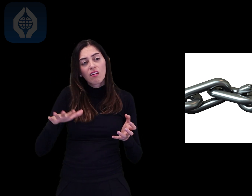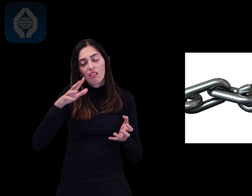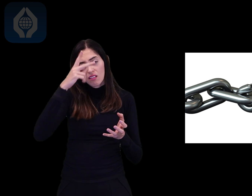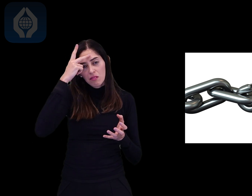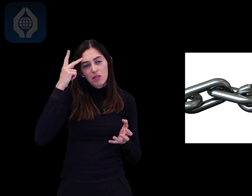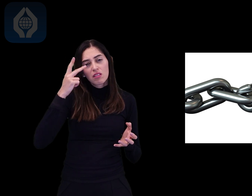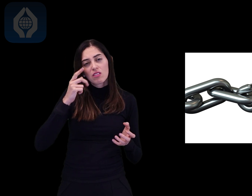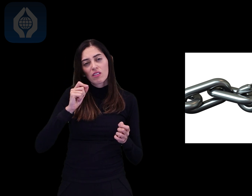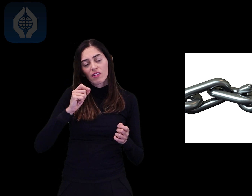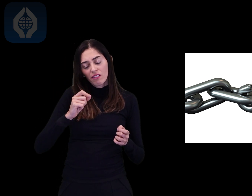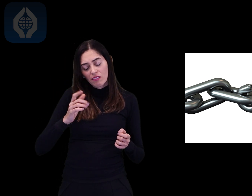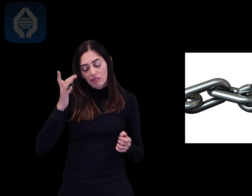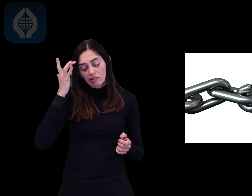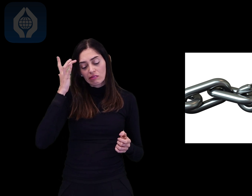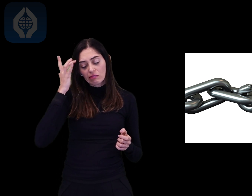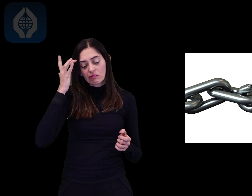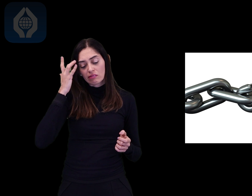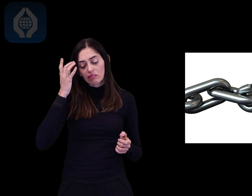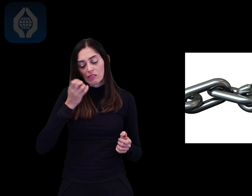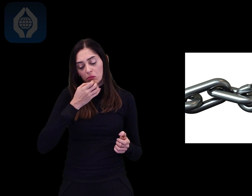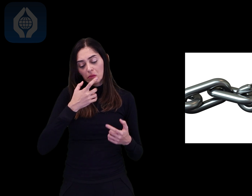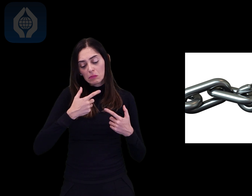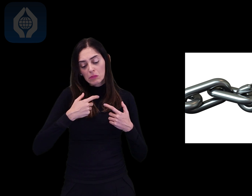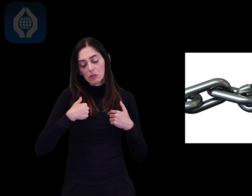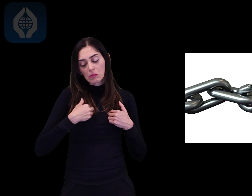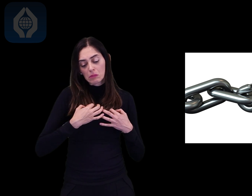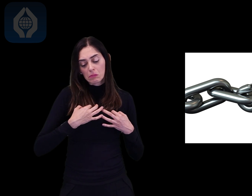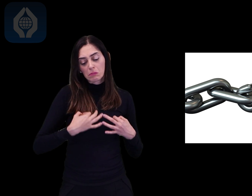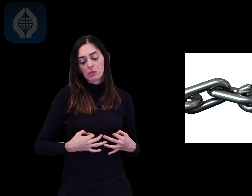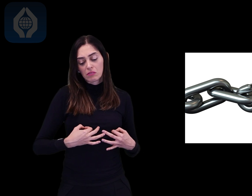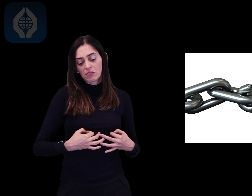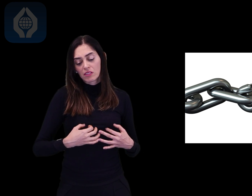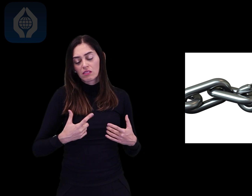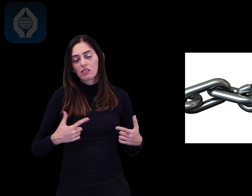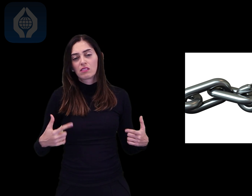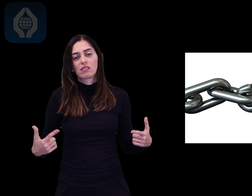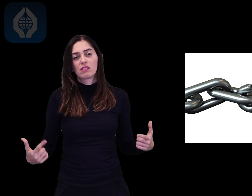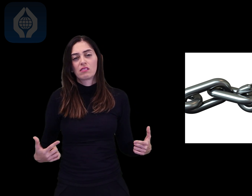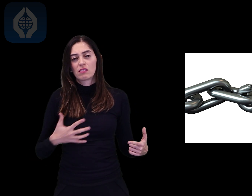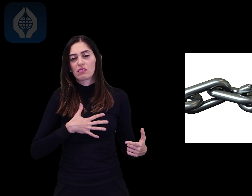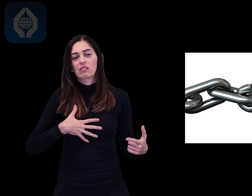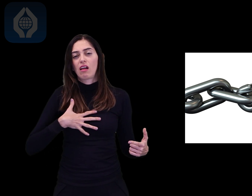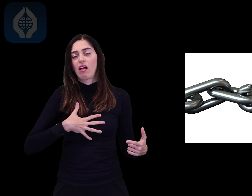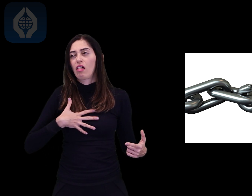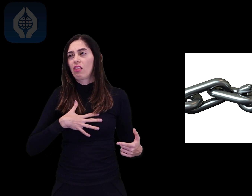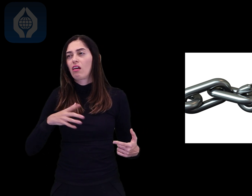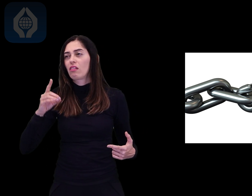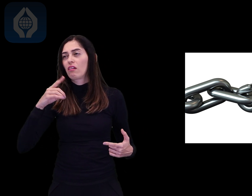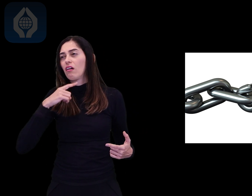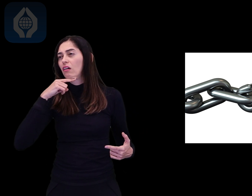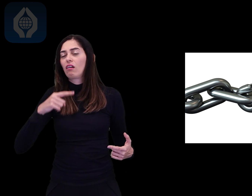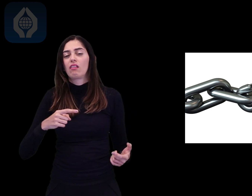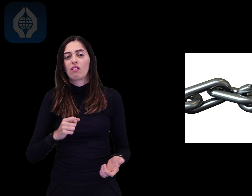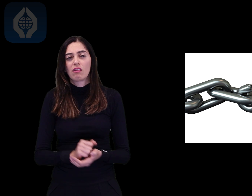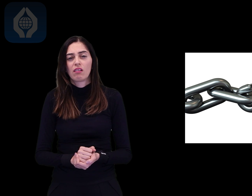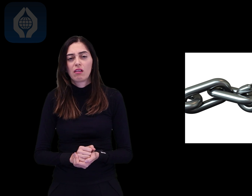reconheçam que jamais conseguirão ser boas o bastante para agradá-lo e escapar do seu